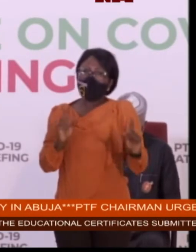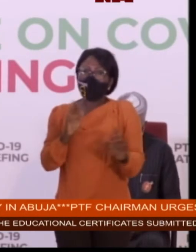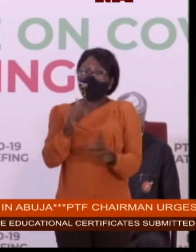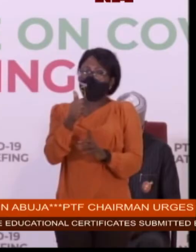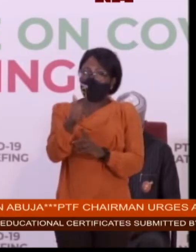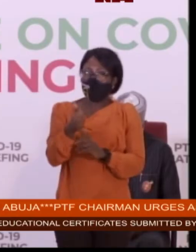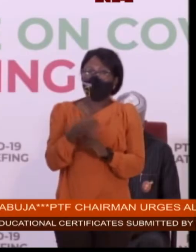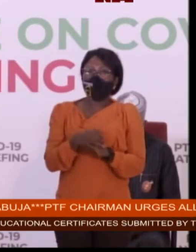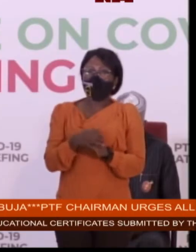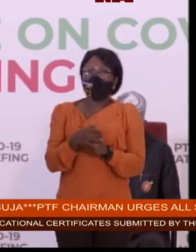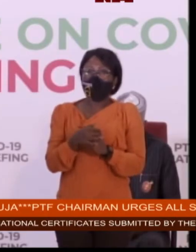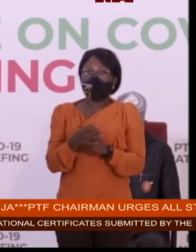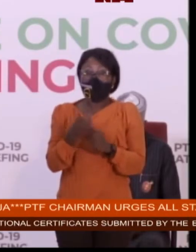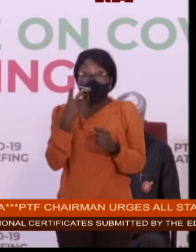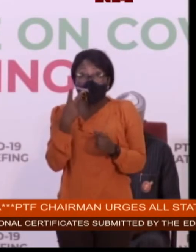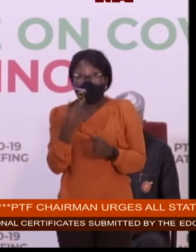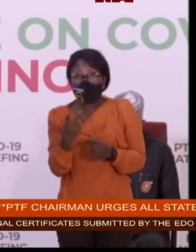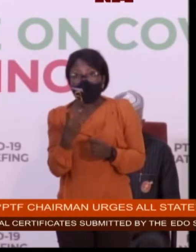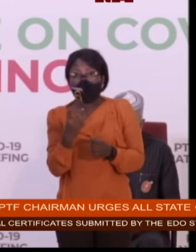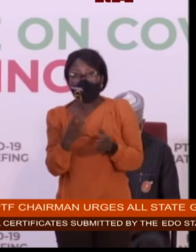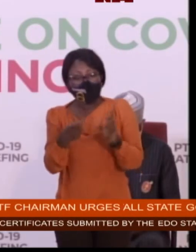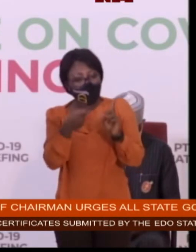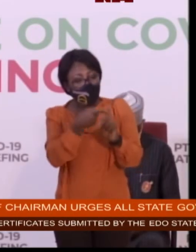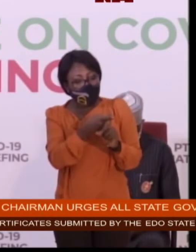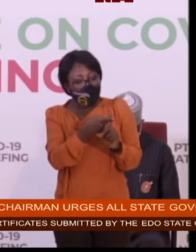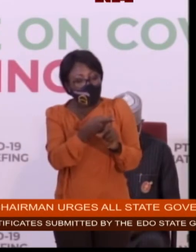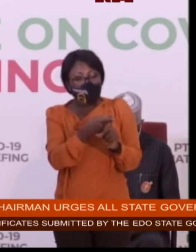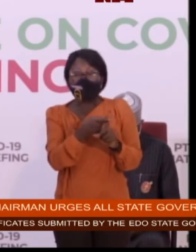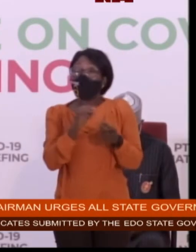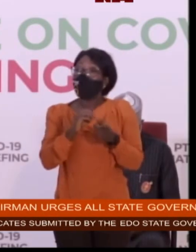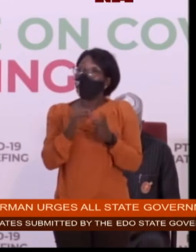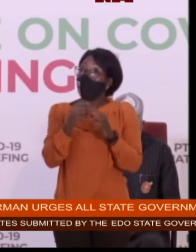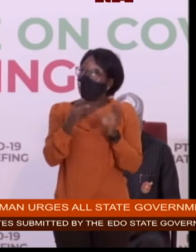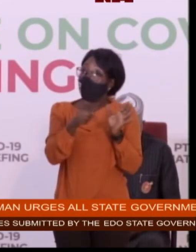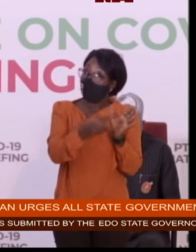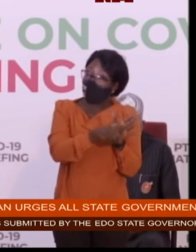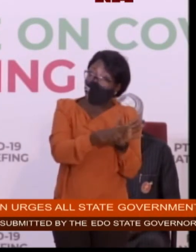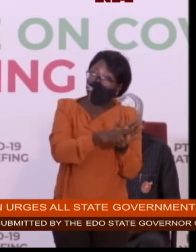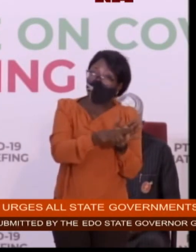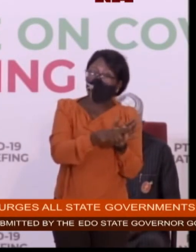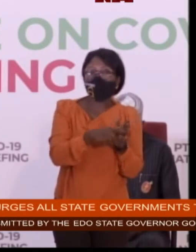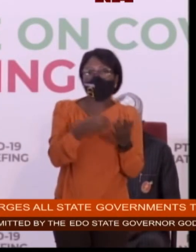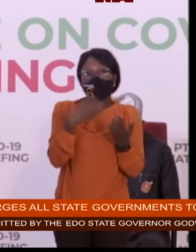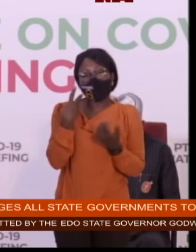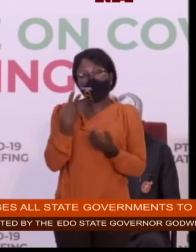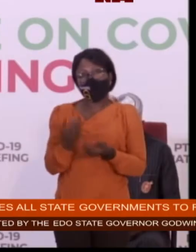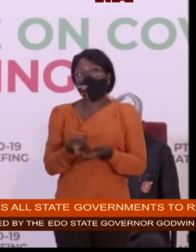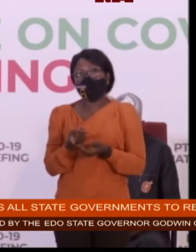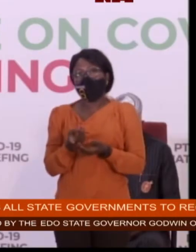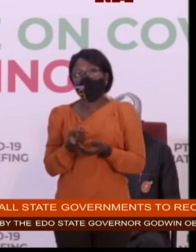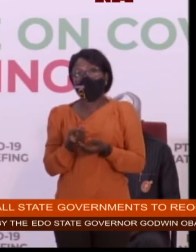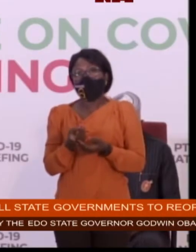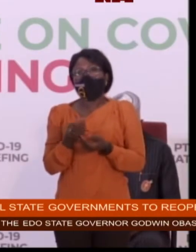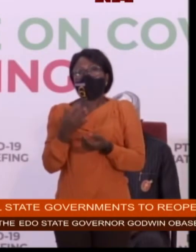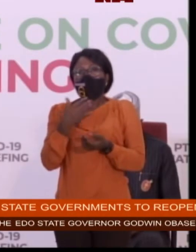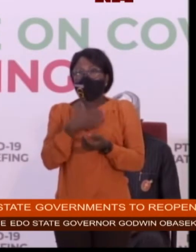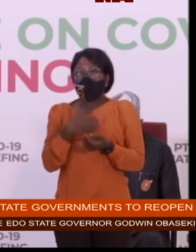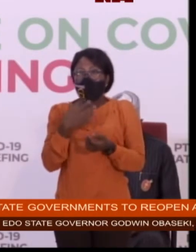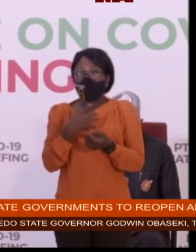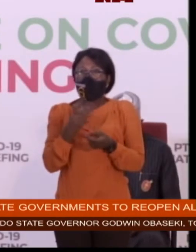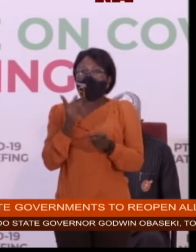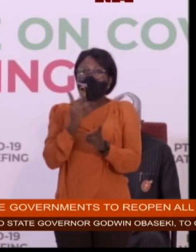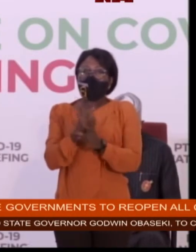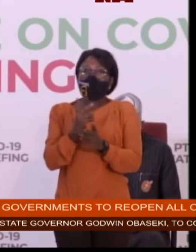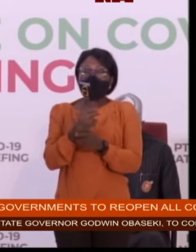ba garkuwan gemu ko wuya ba bai da amfani idan ka sa shi a nan ko ko a cikin jaka a fuska da